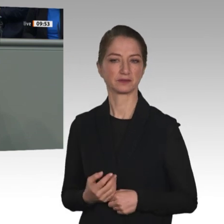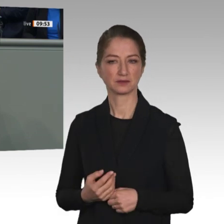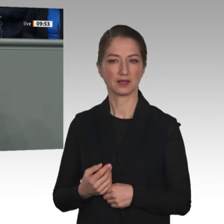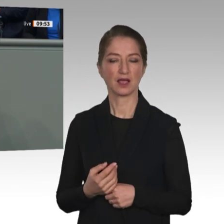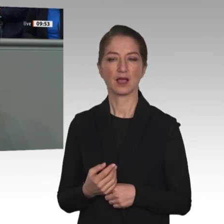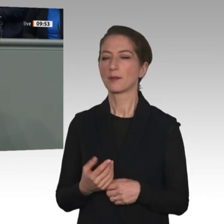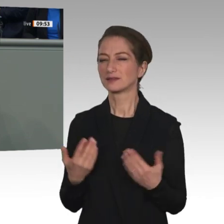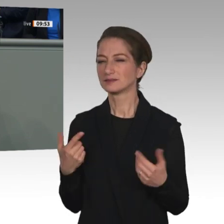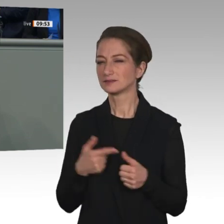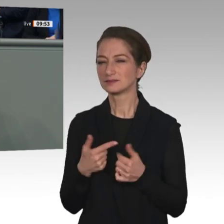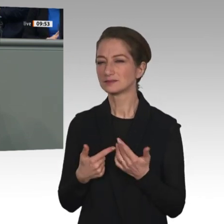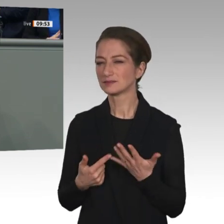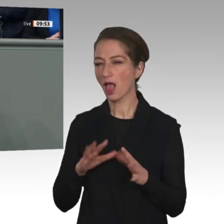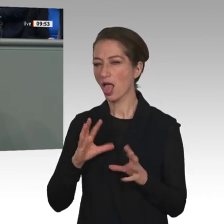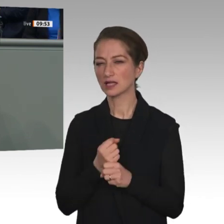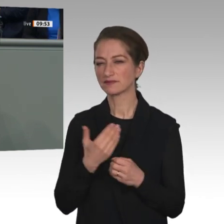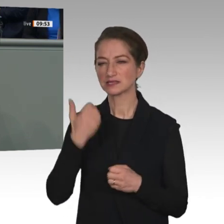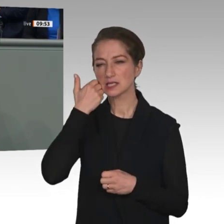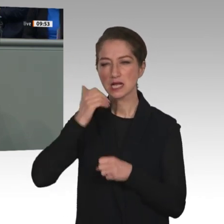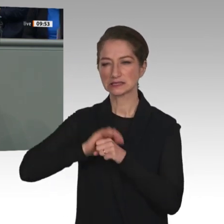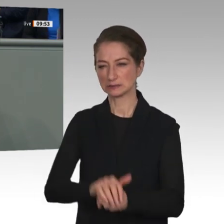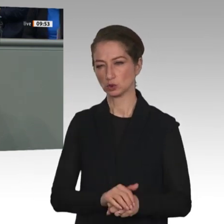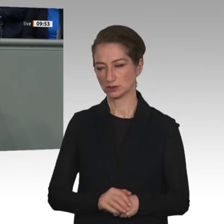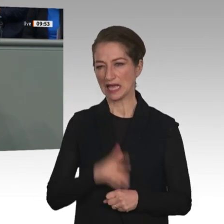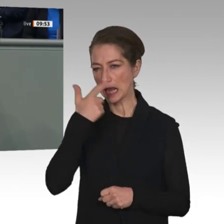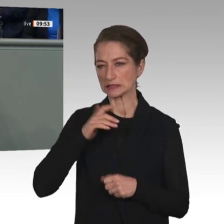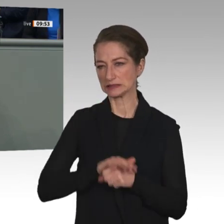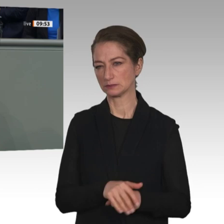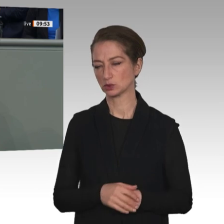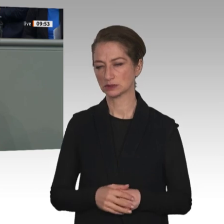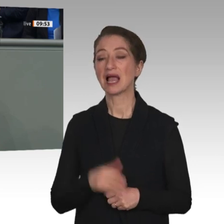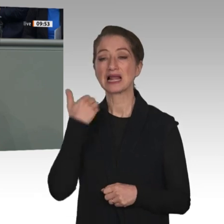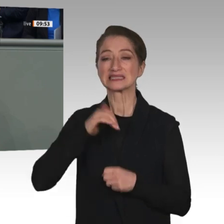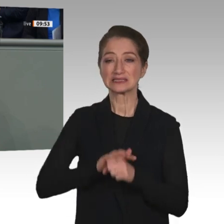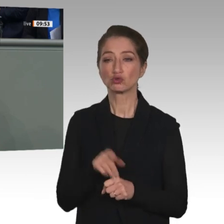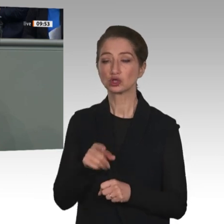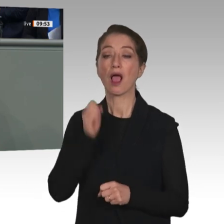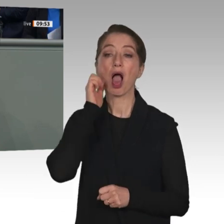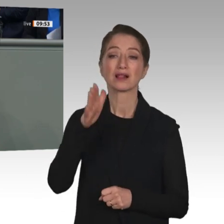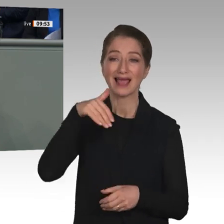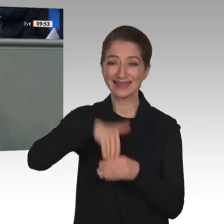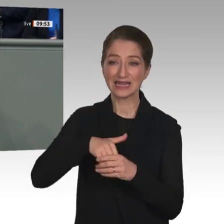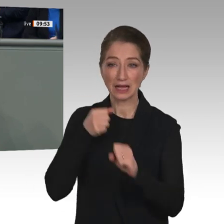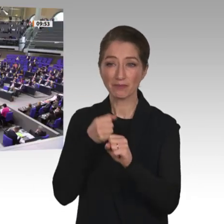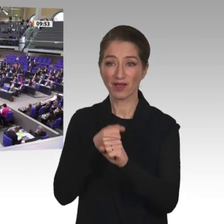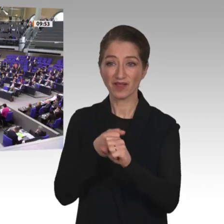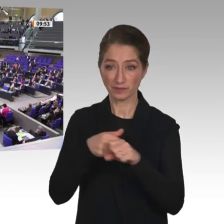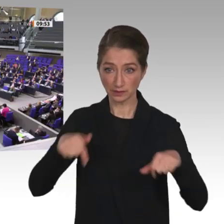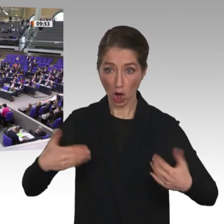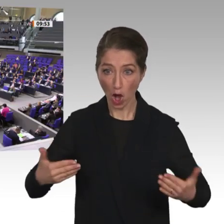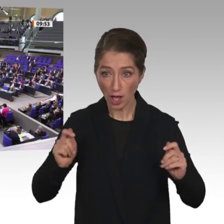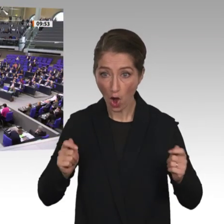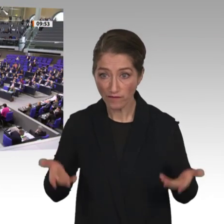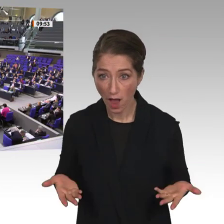ist Rassismus. Denn Rassismus des Alltags zu bekämpfen, damit beginnt die Aufgabe, über die wir heute hier sprechen.